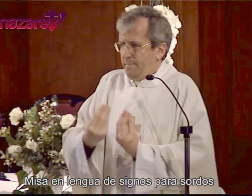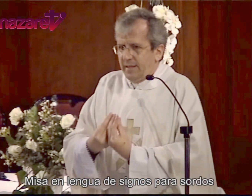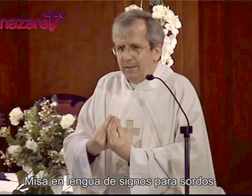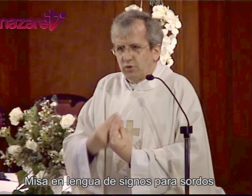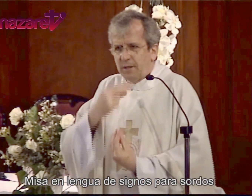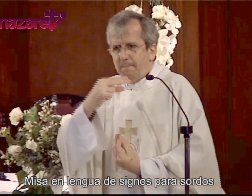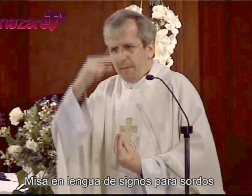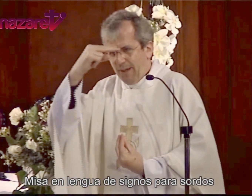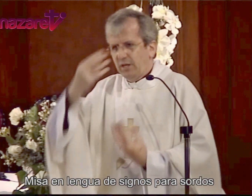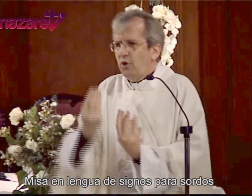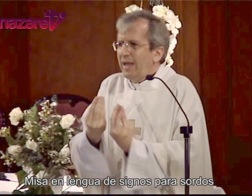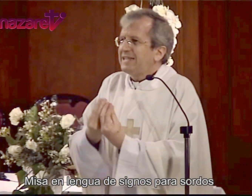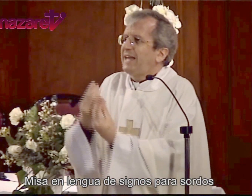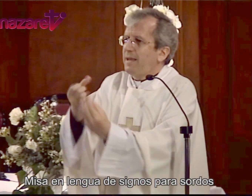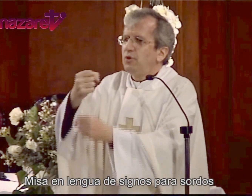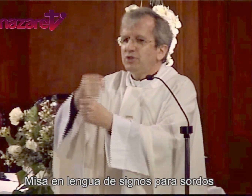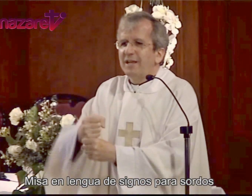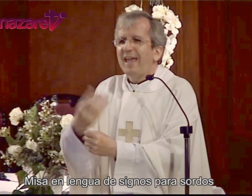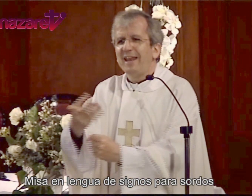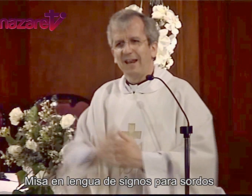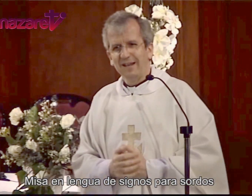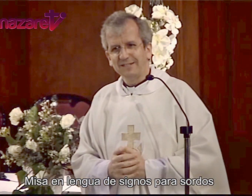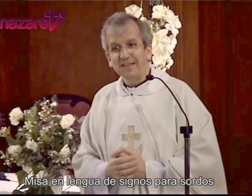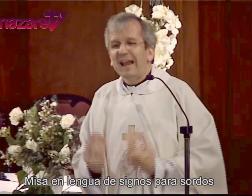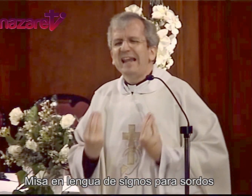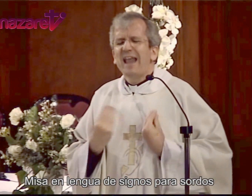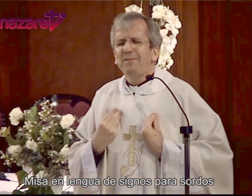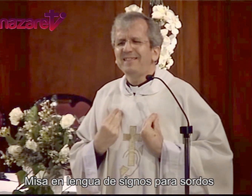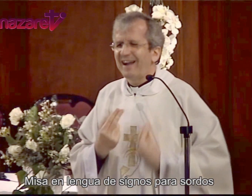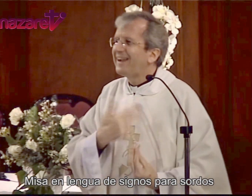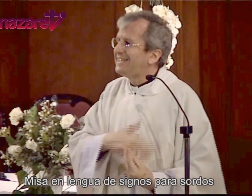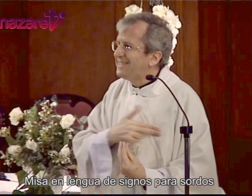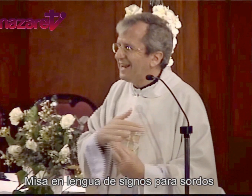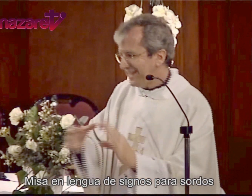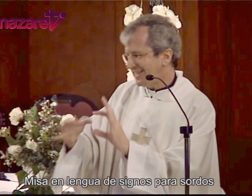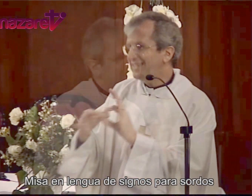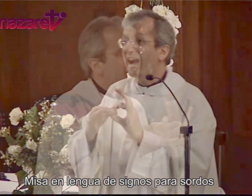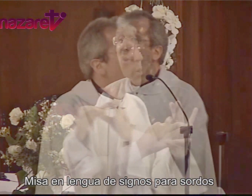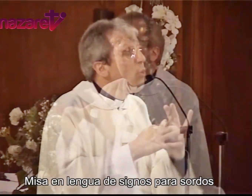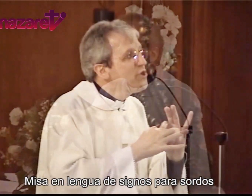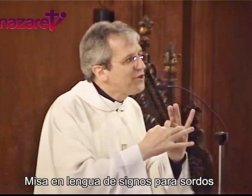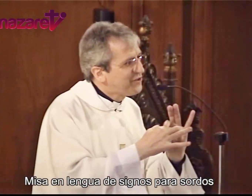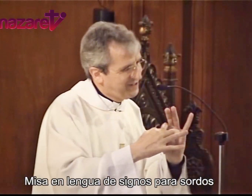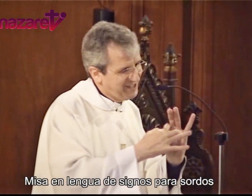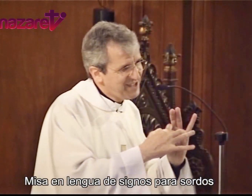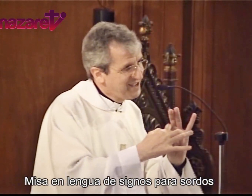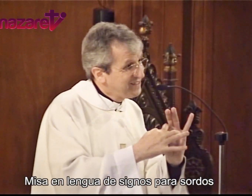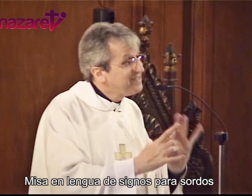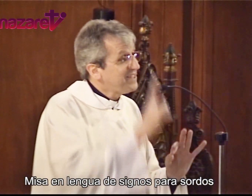Vendremos Mi padre Y yo Estaremos En él Es decir La vida cristiana Es esa unión De